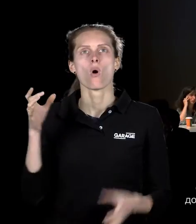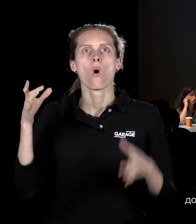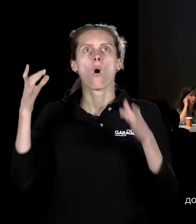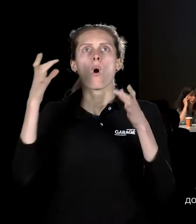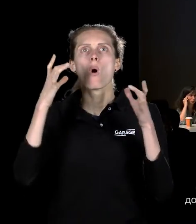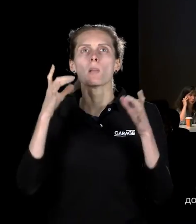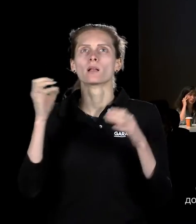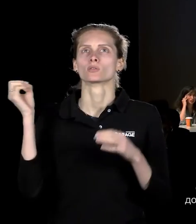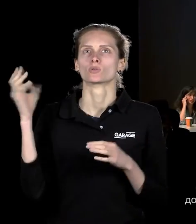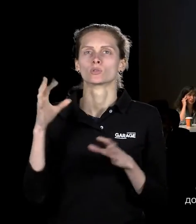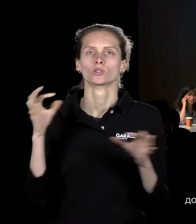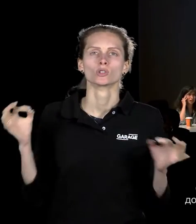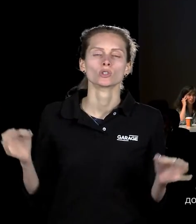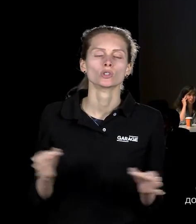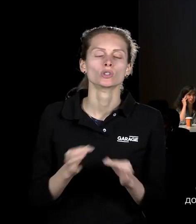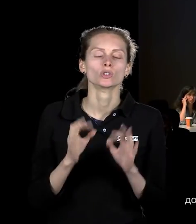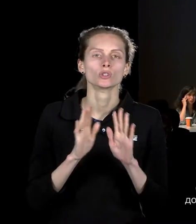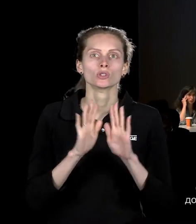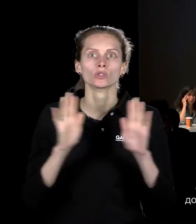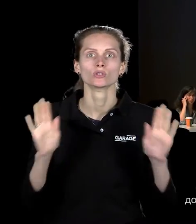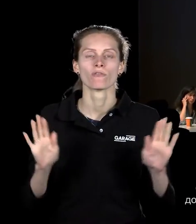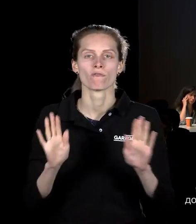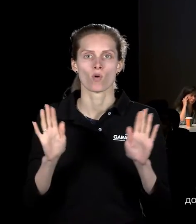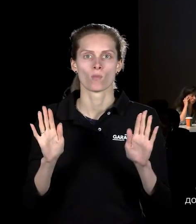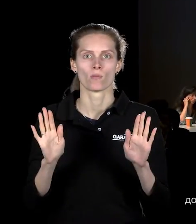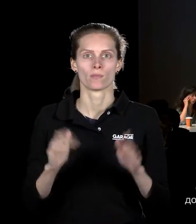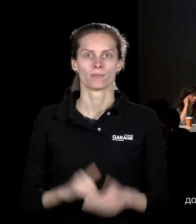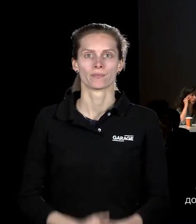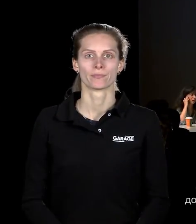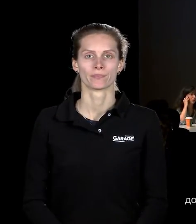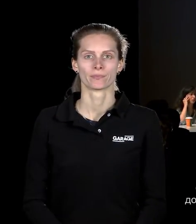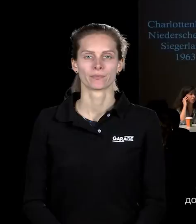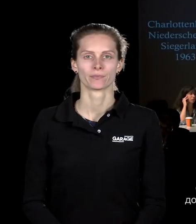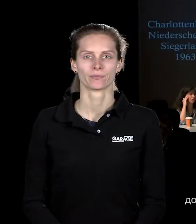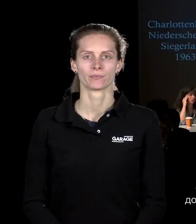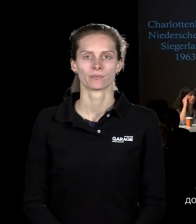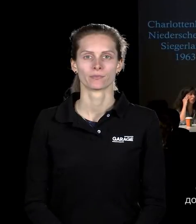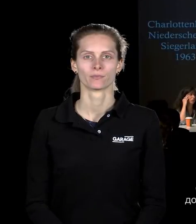чтобы не было солнца, чтобы не было теней. Вот такого ощущения